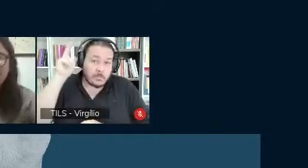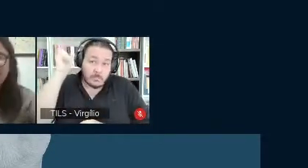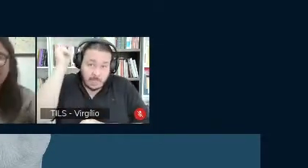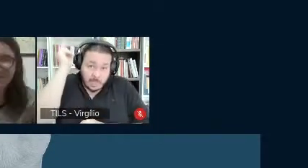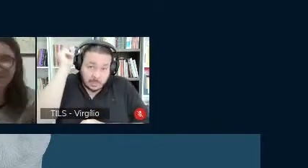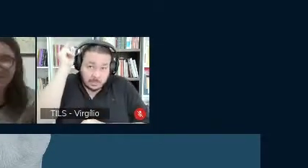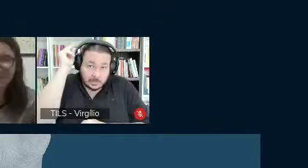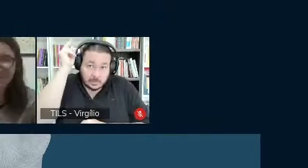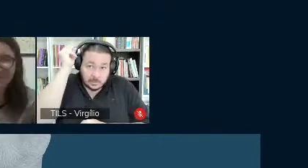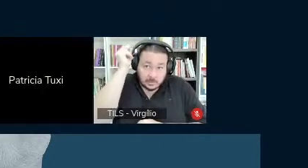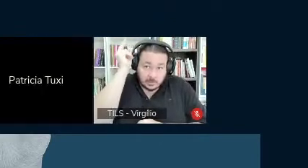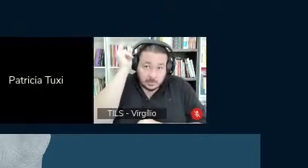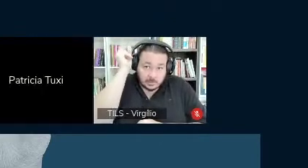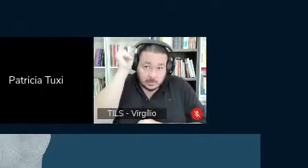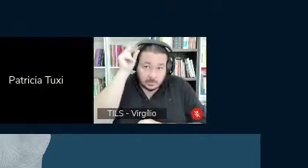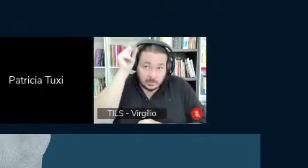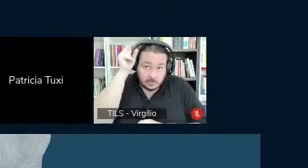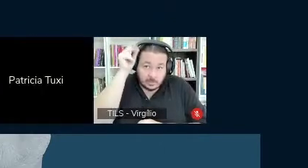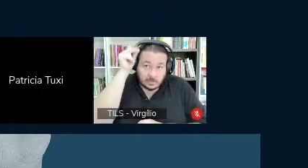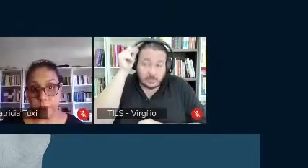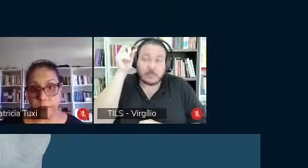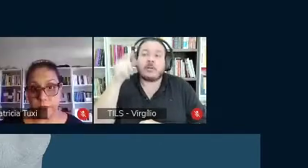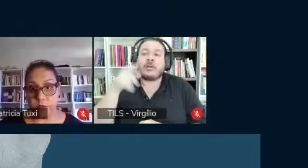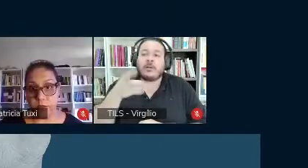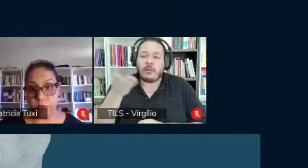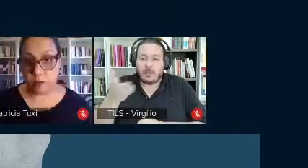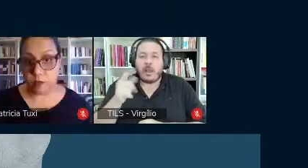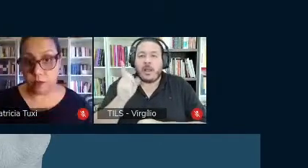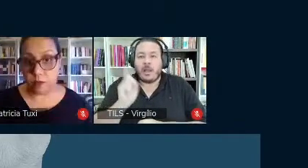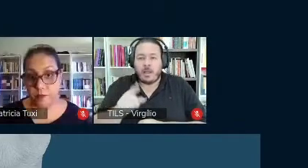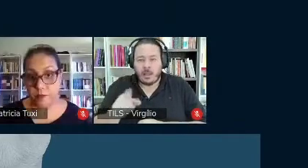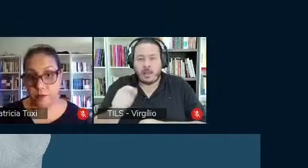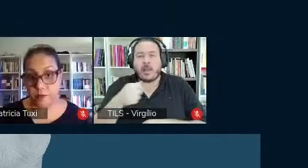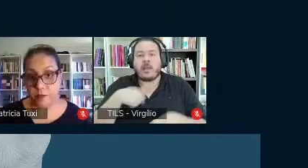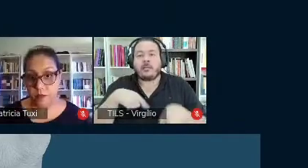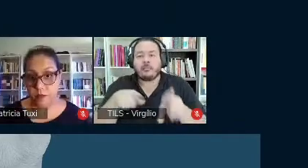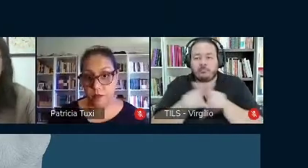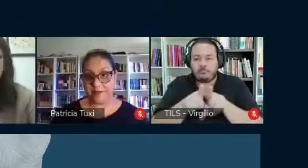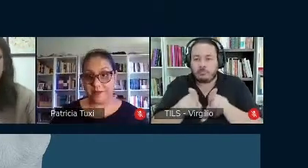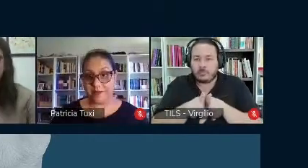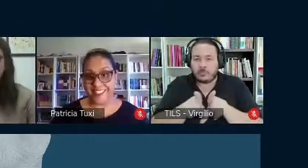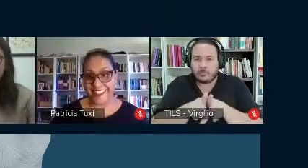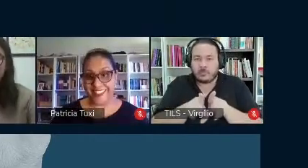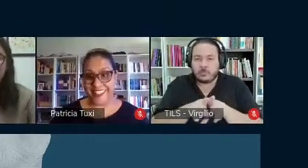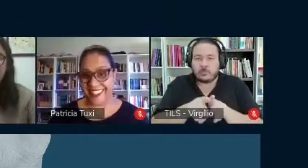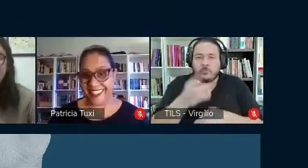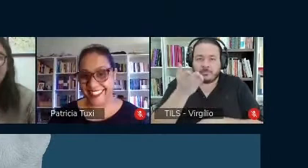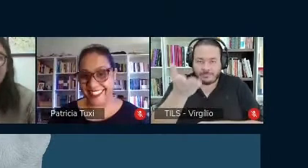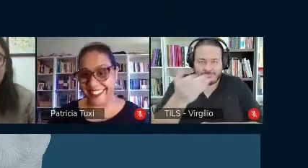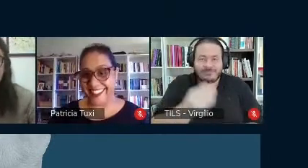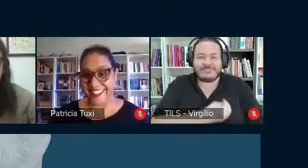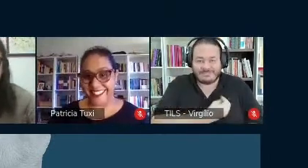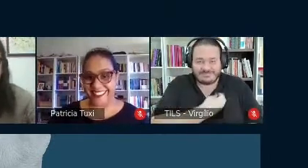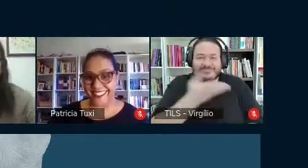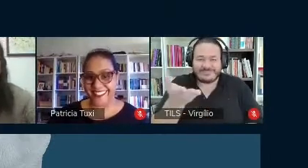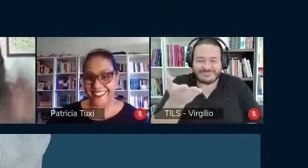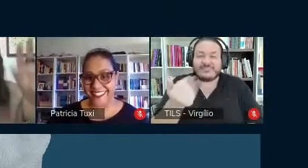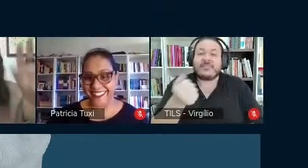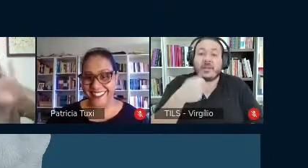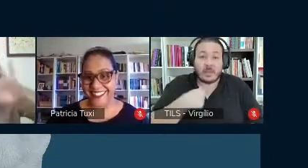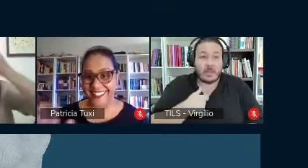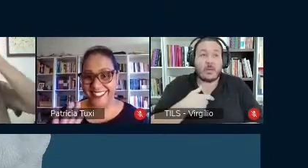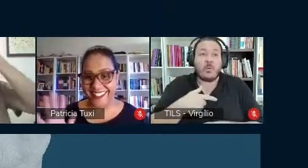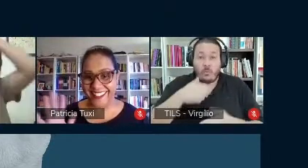membro efetivo externo. Né? Eu não tive. Eu confiei que estava tudo certo, que eu tinha mandado certo, mas